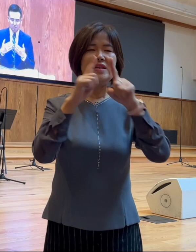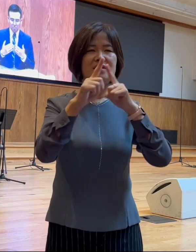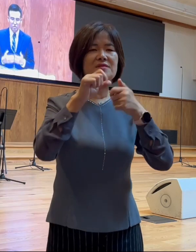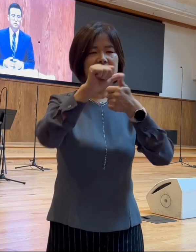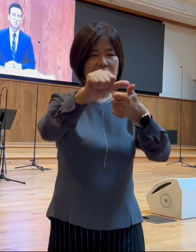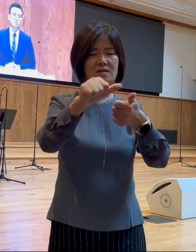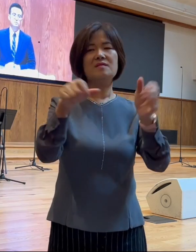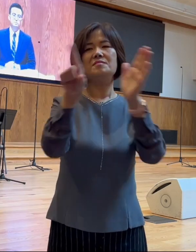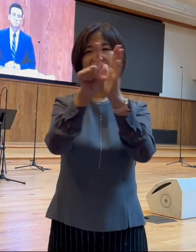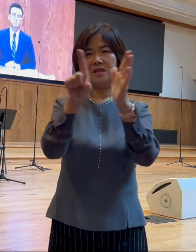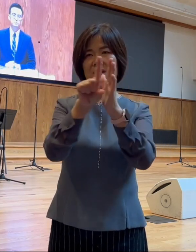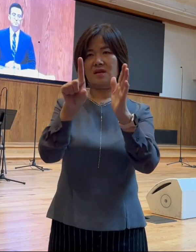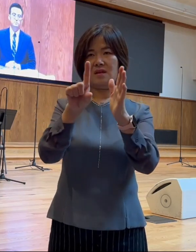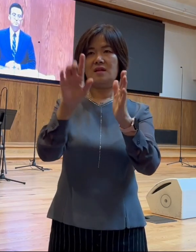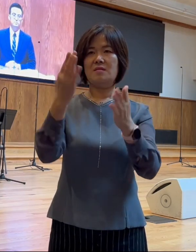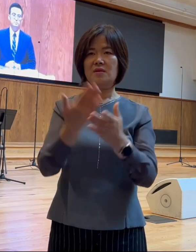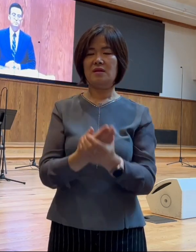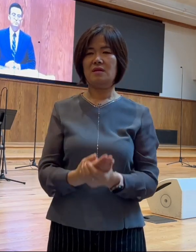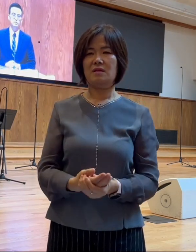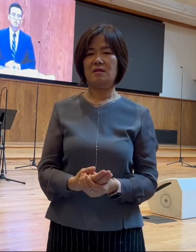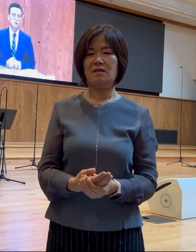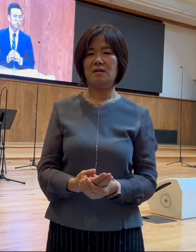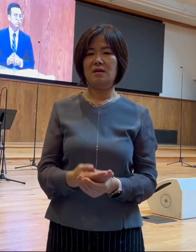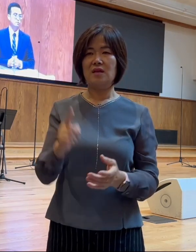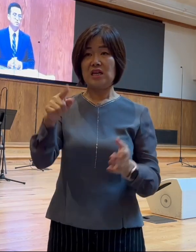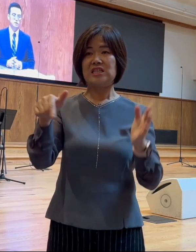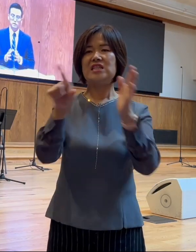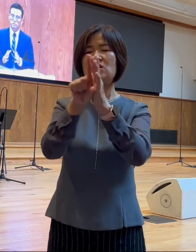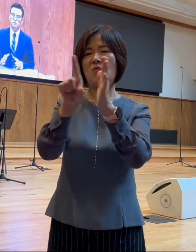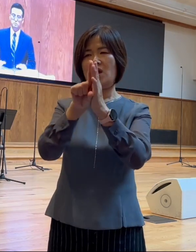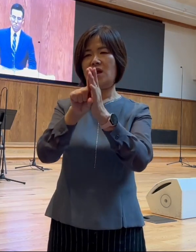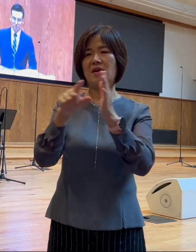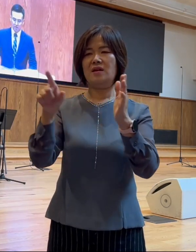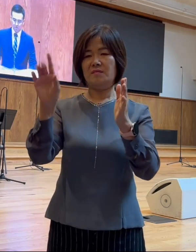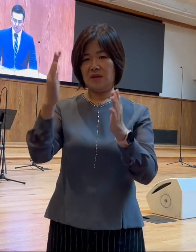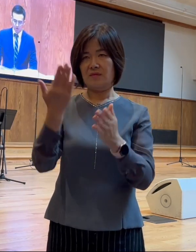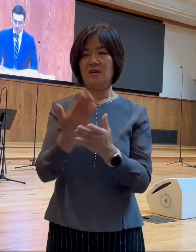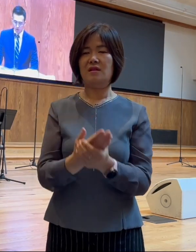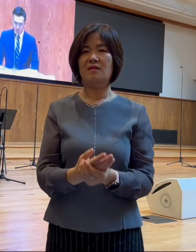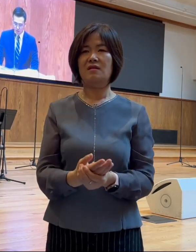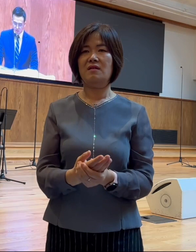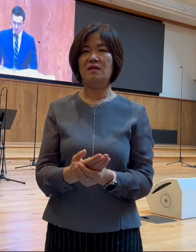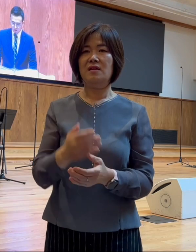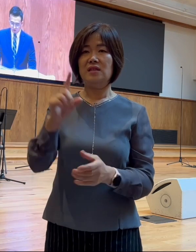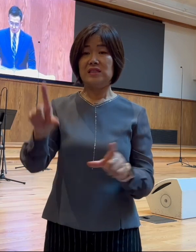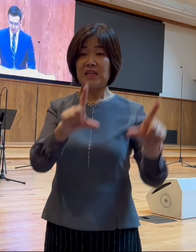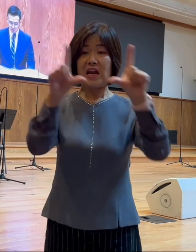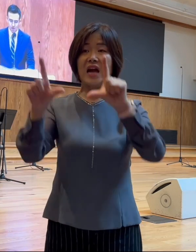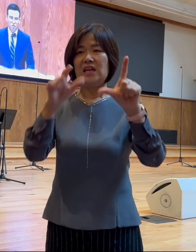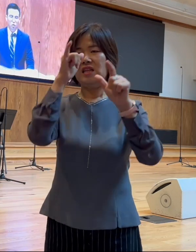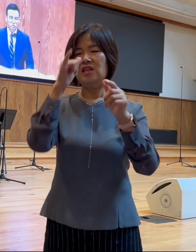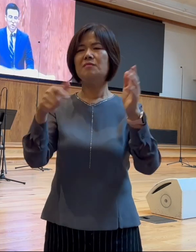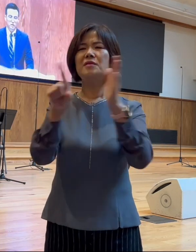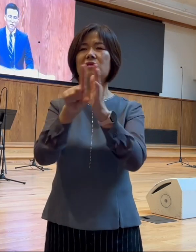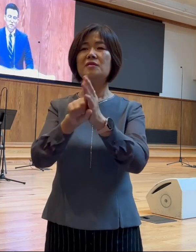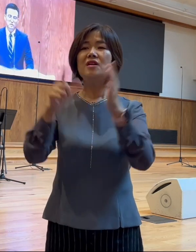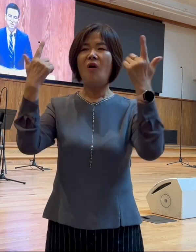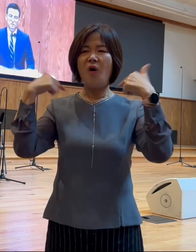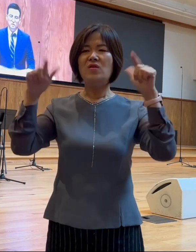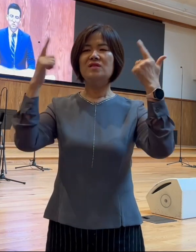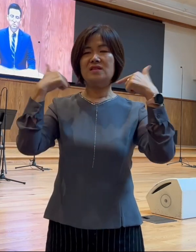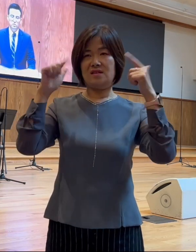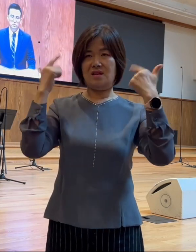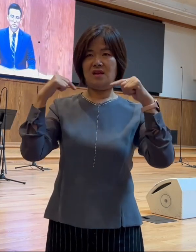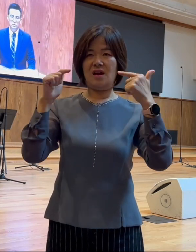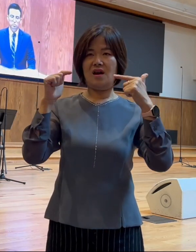믿는 것. 이게 신뢰입니다. 이게 믿음입니다. 이런 살아있는 믿음은 언제나